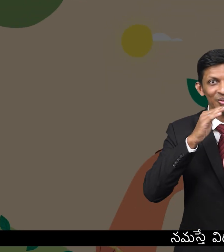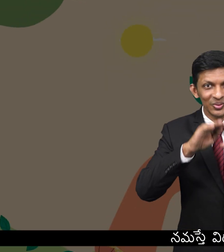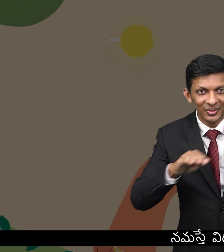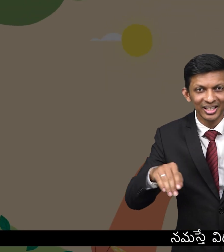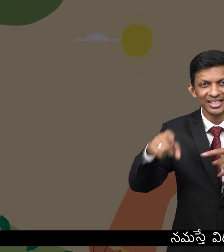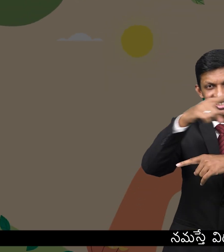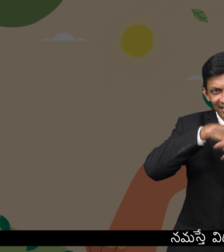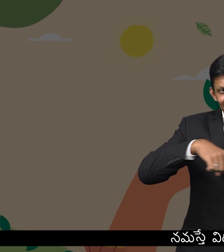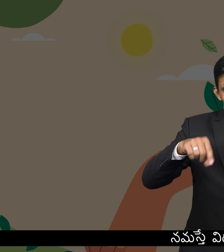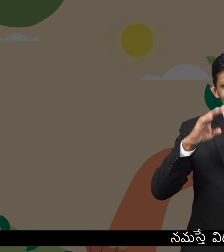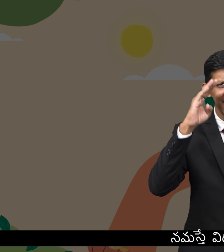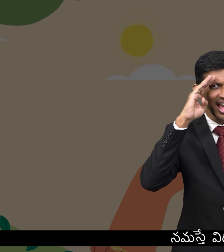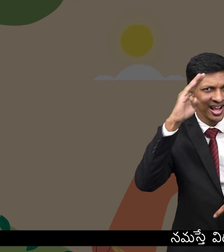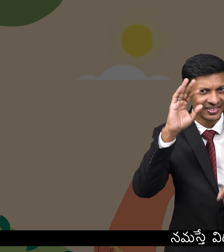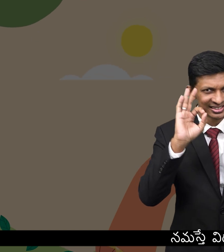నమస్తే విద్యార్థులారా.